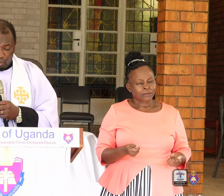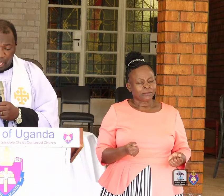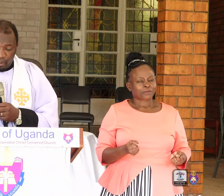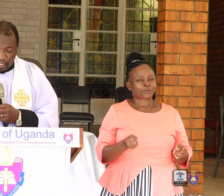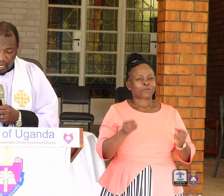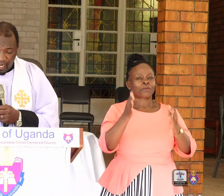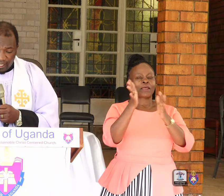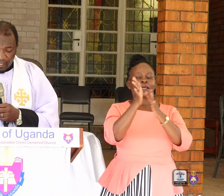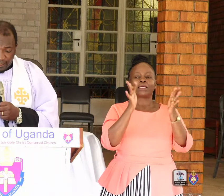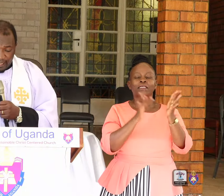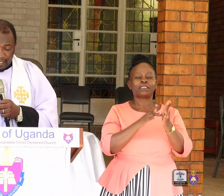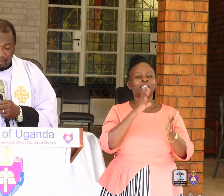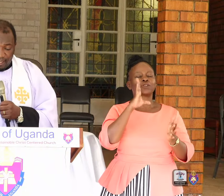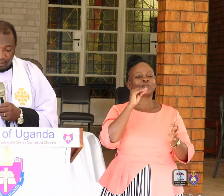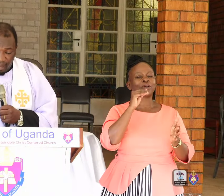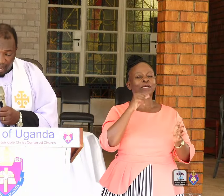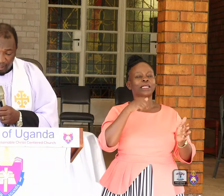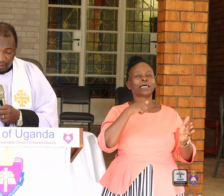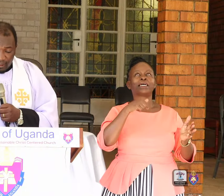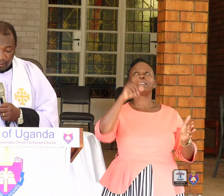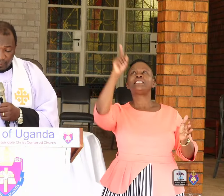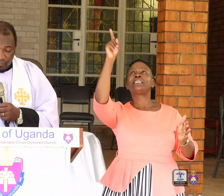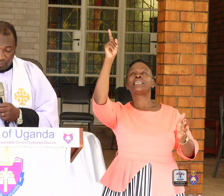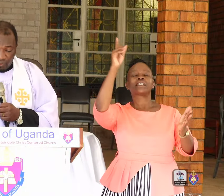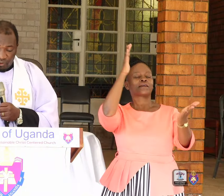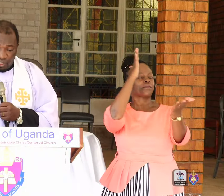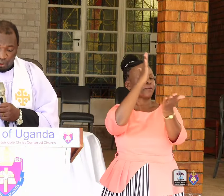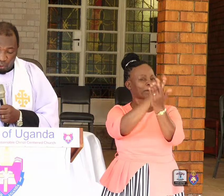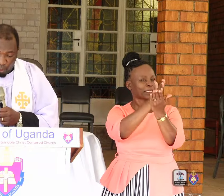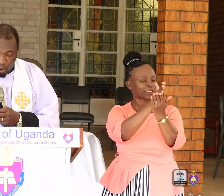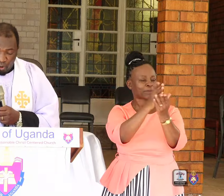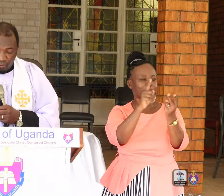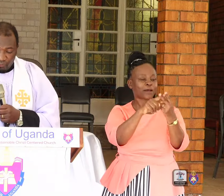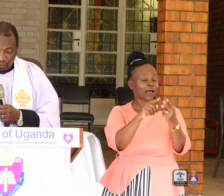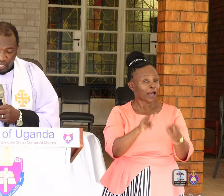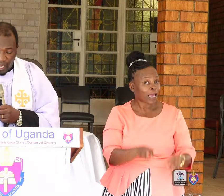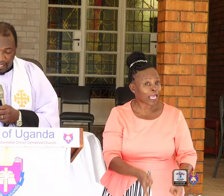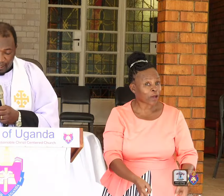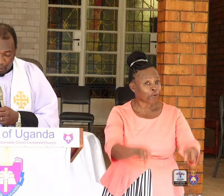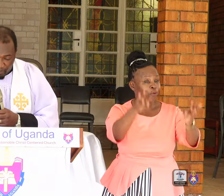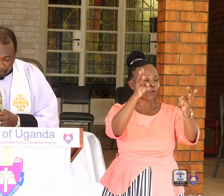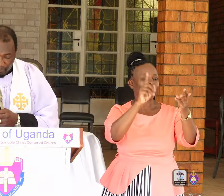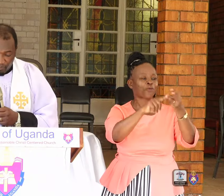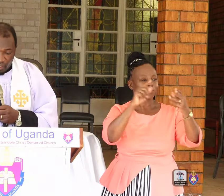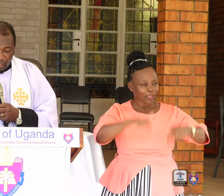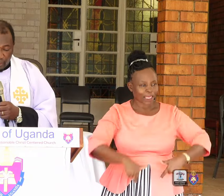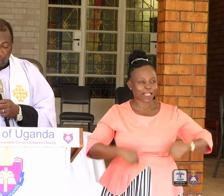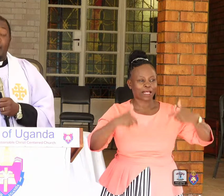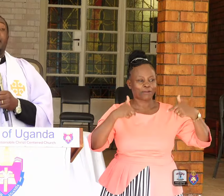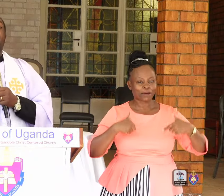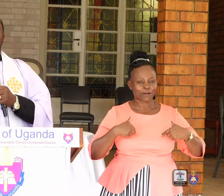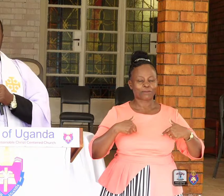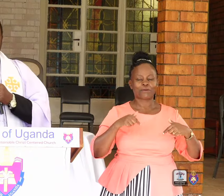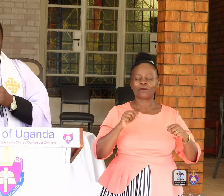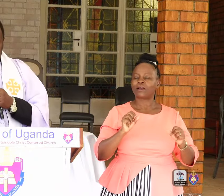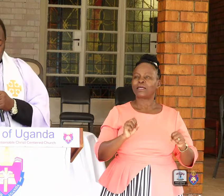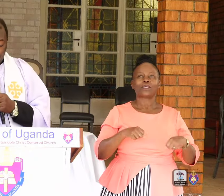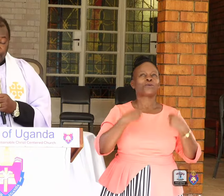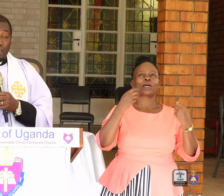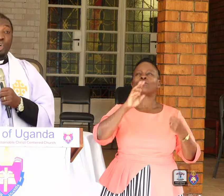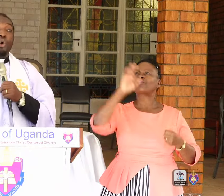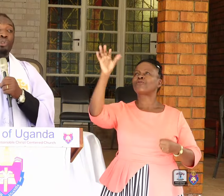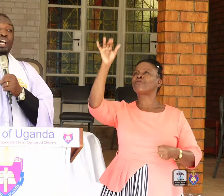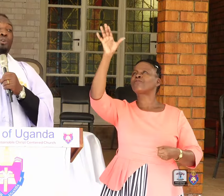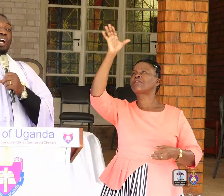Yesu n'ayogera ti nze mazima nze kkubo era nze bulamu tewali ajja eri